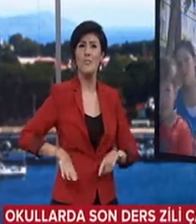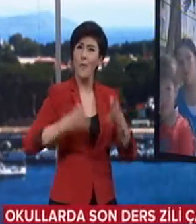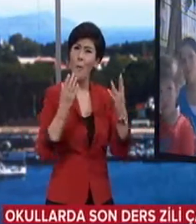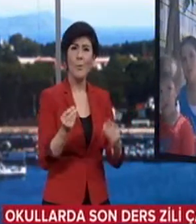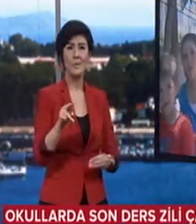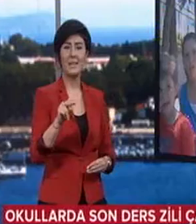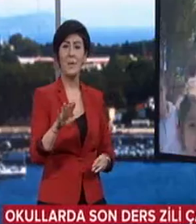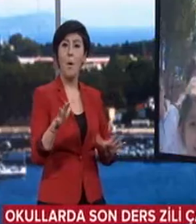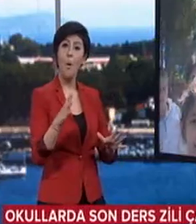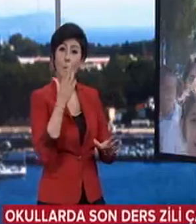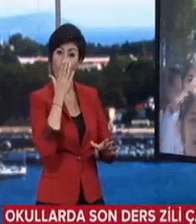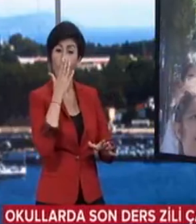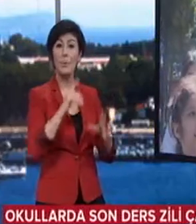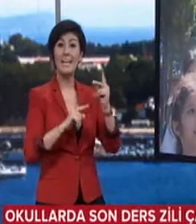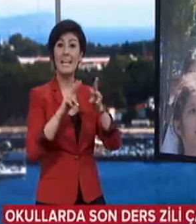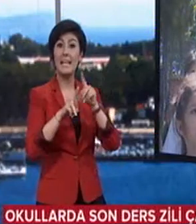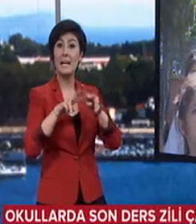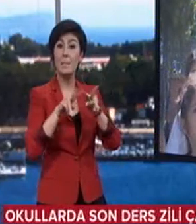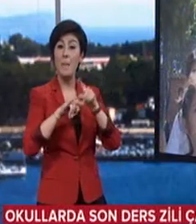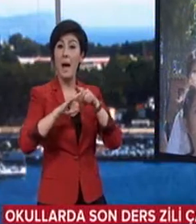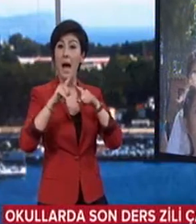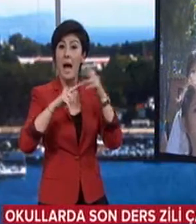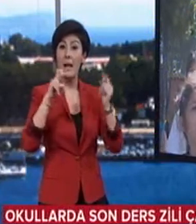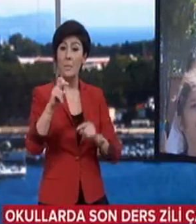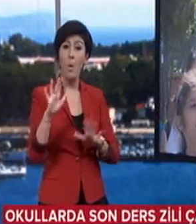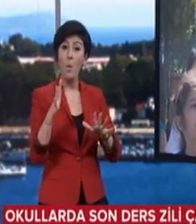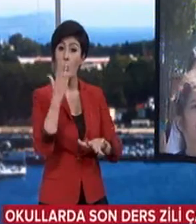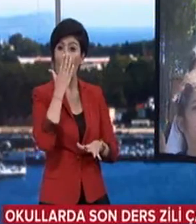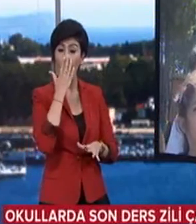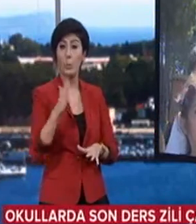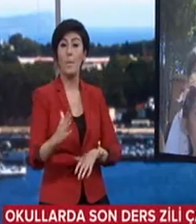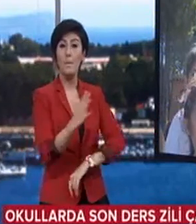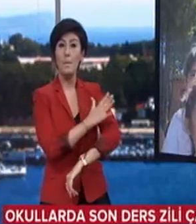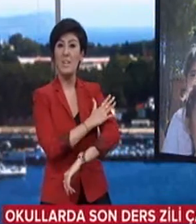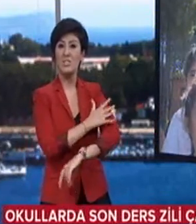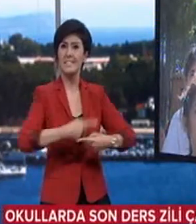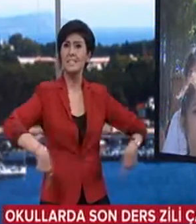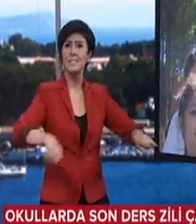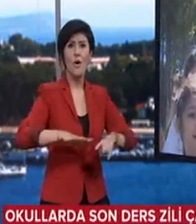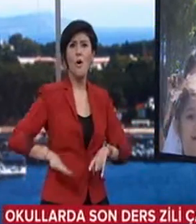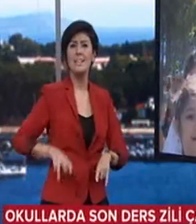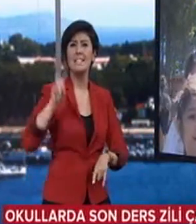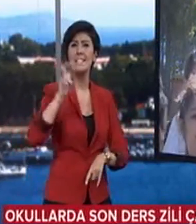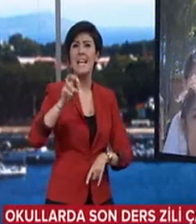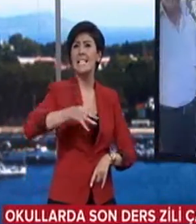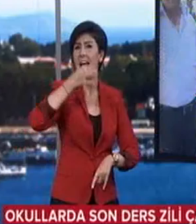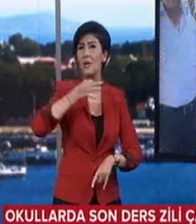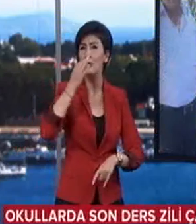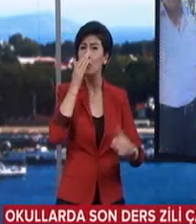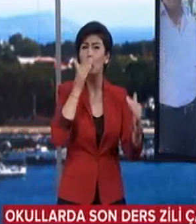öğrencilerinde olduğu gibi ortaokul ve İmam Hatip Ortaokullarının 5. sınıflarındaki öğrenciler de 8